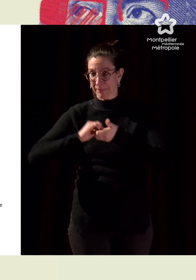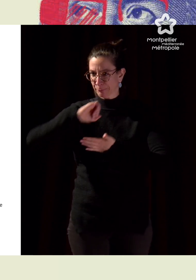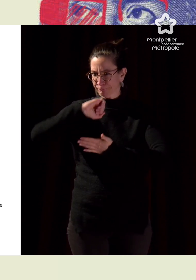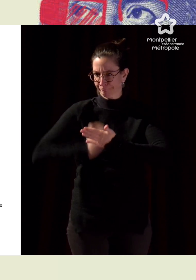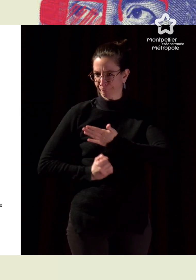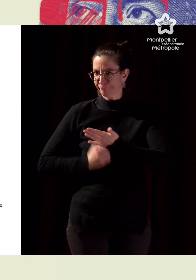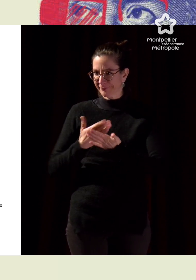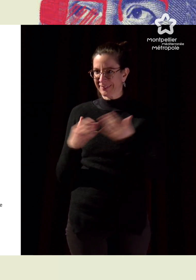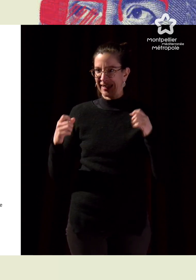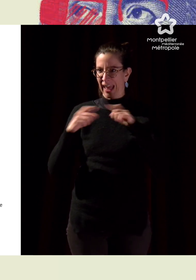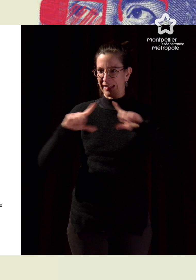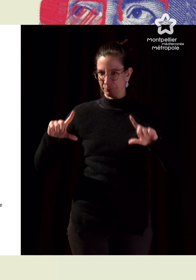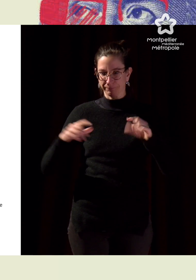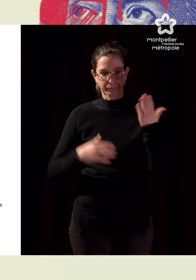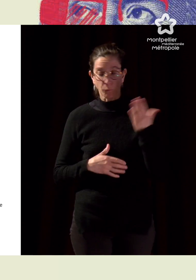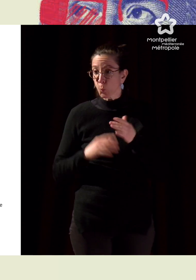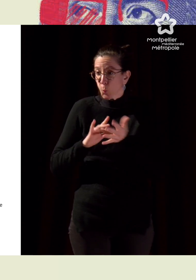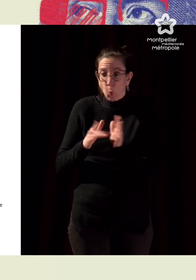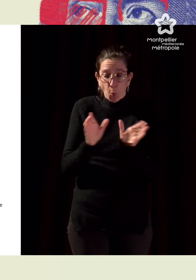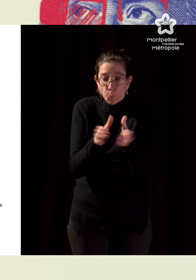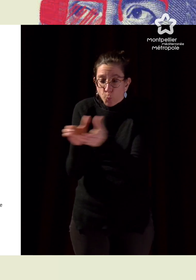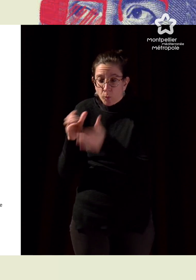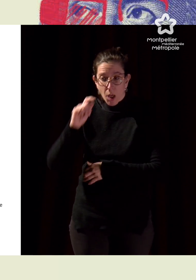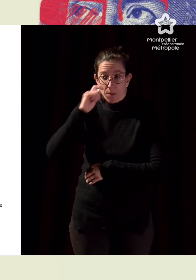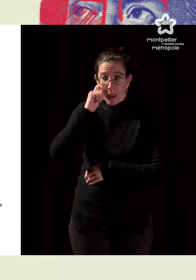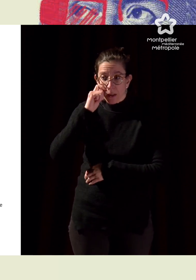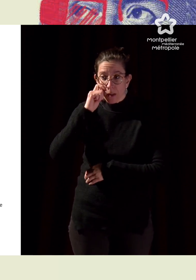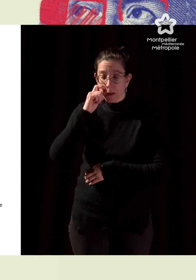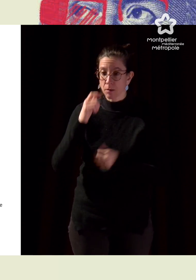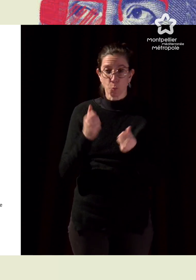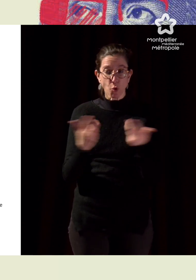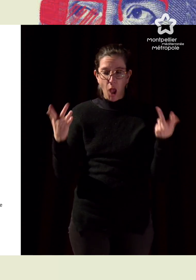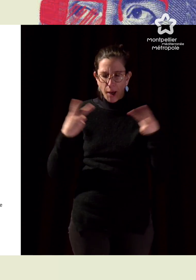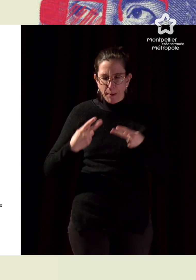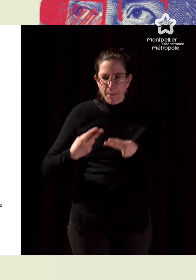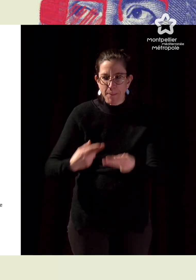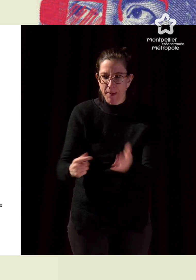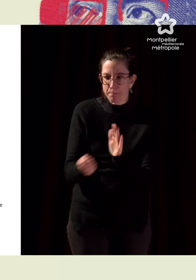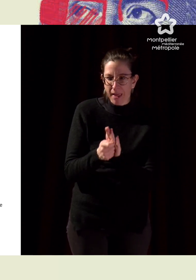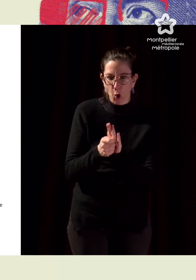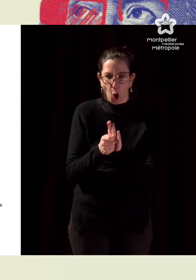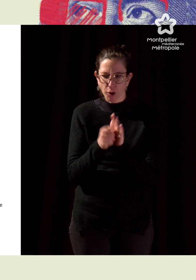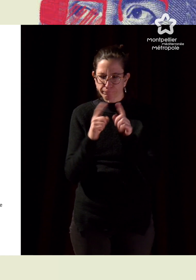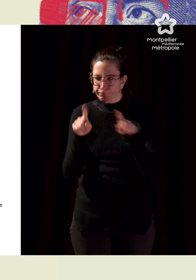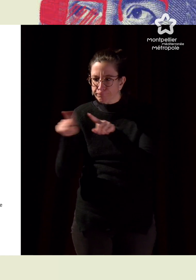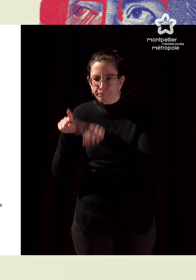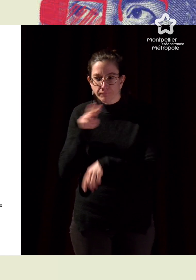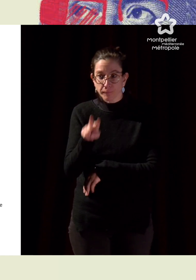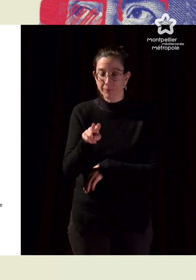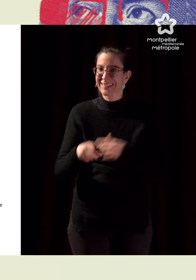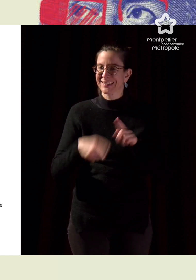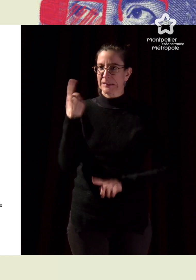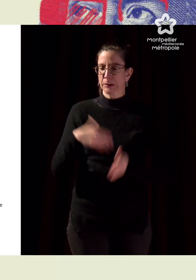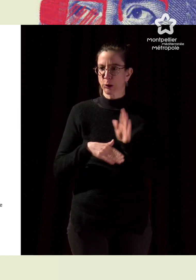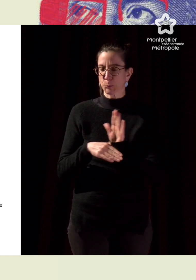un peu toutes les espèces qu'on trouve aux différentes périodes sur la lignée humaine. Et l'important de ce graphique, c'est de vous montrer